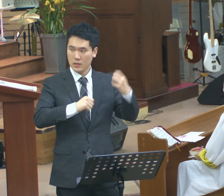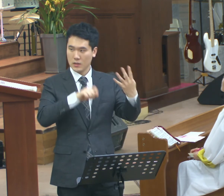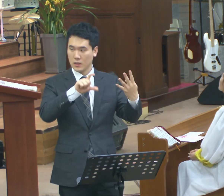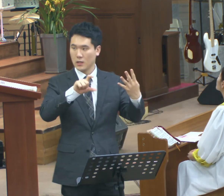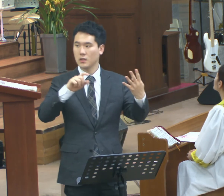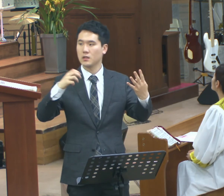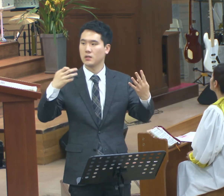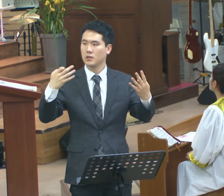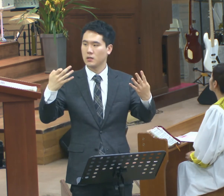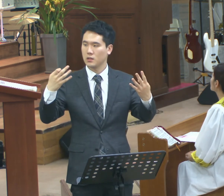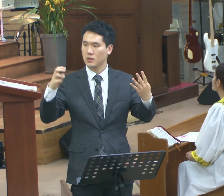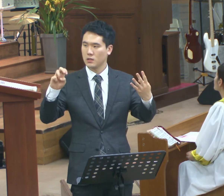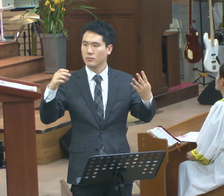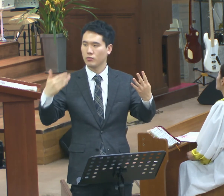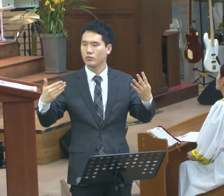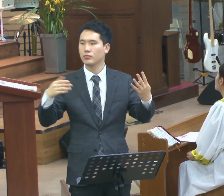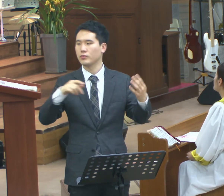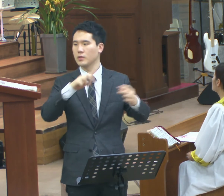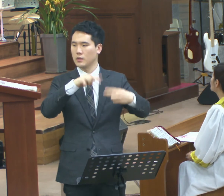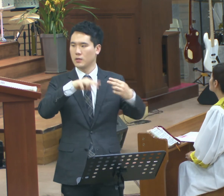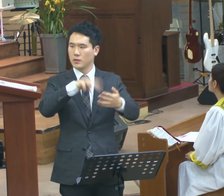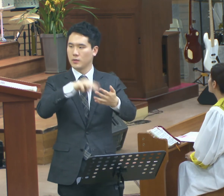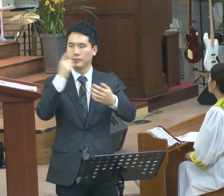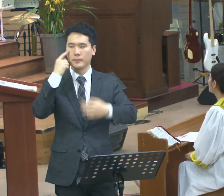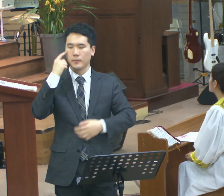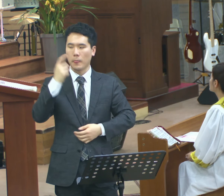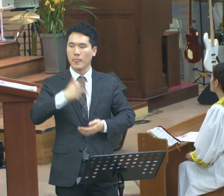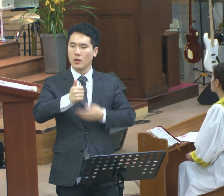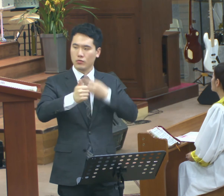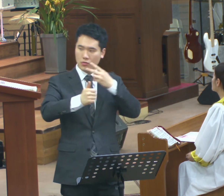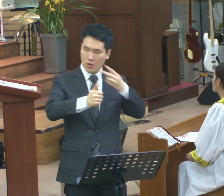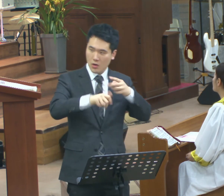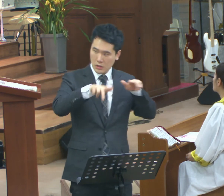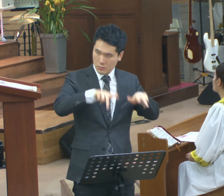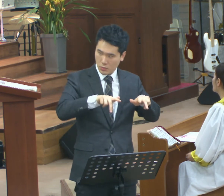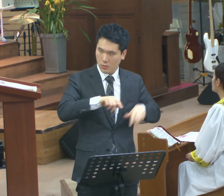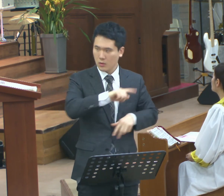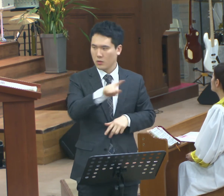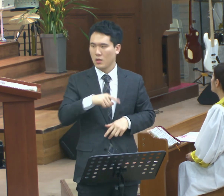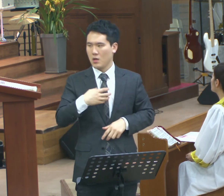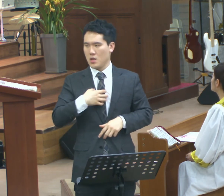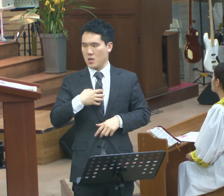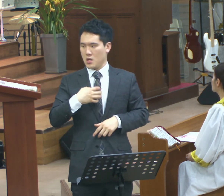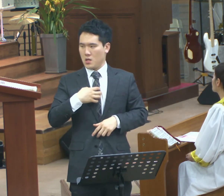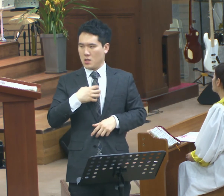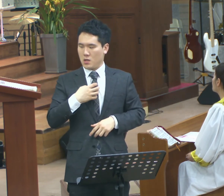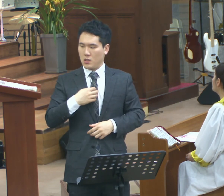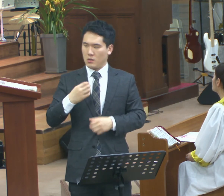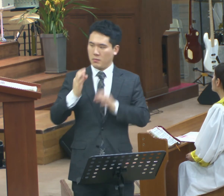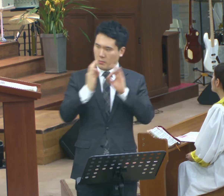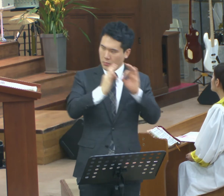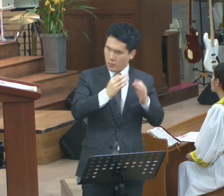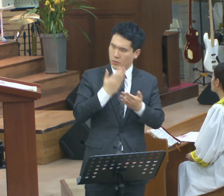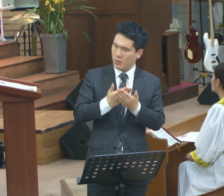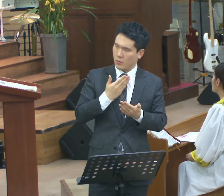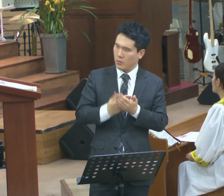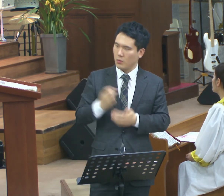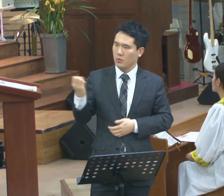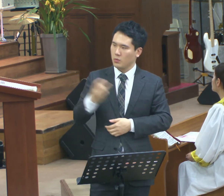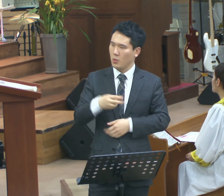보시고 마지막으로 읽겠습니다. 시작! 주여 이제도 그들의 위협함을 굽어보시옵고 또 종들로 하여금